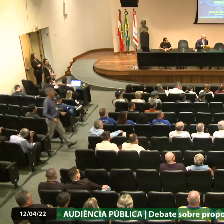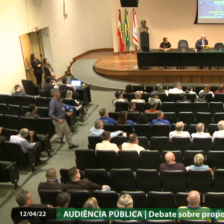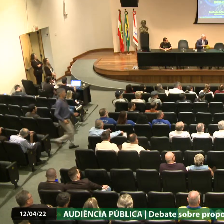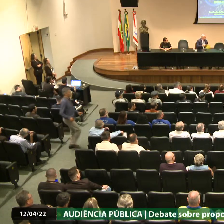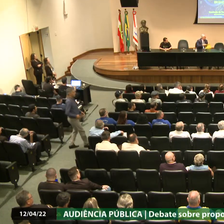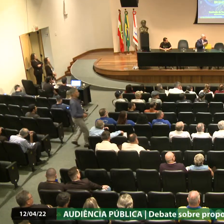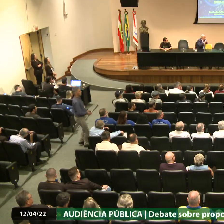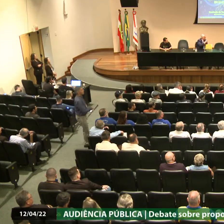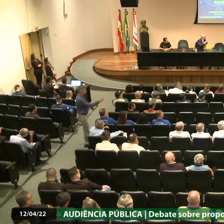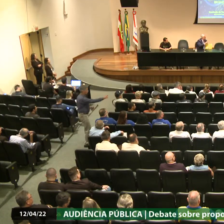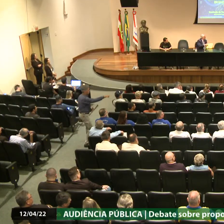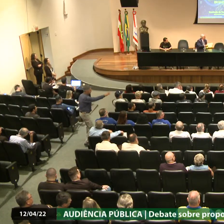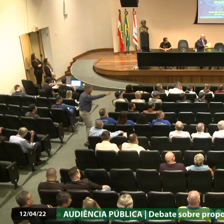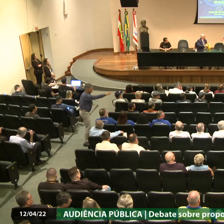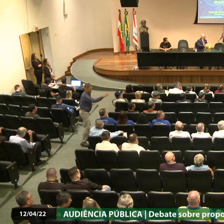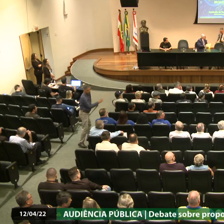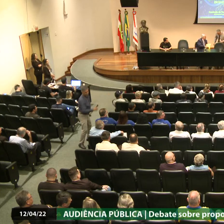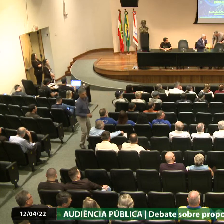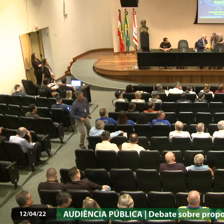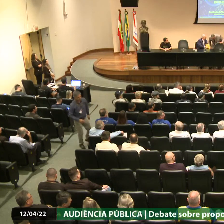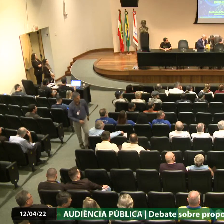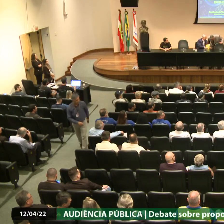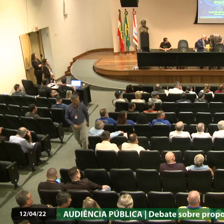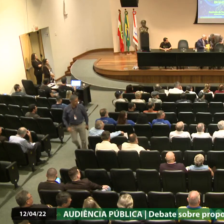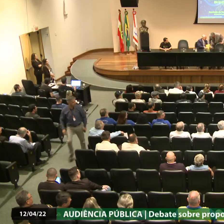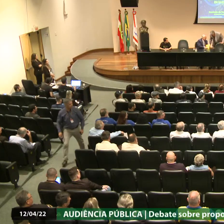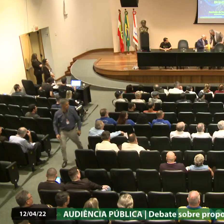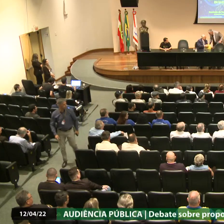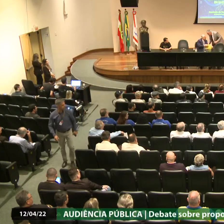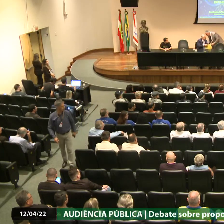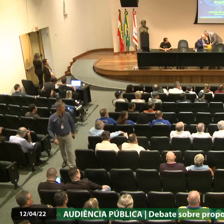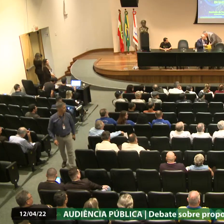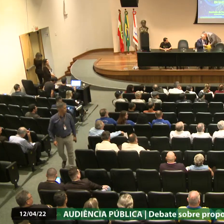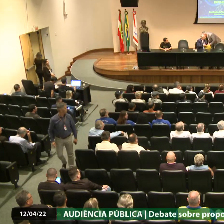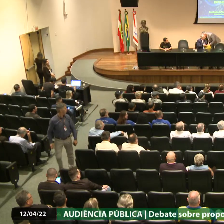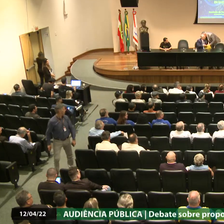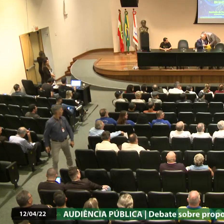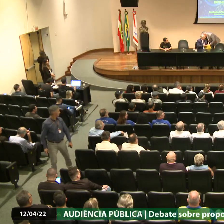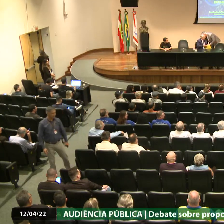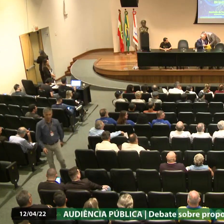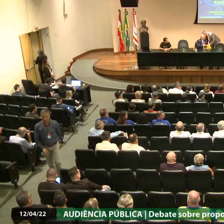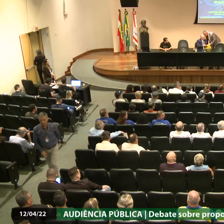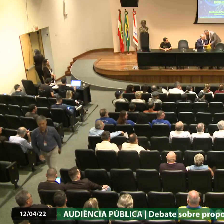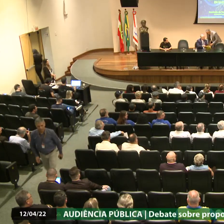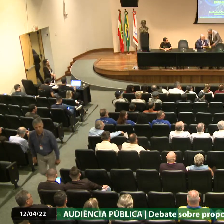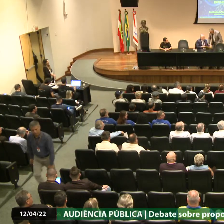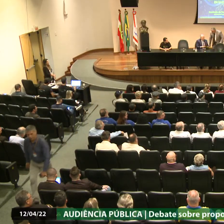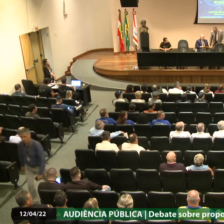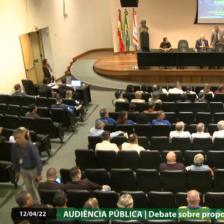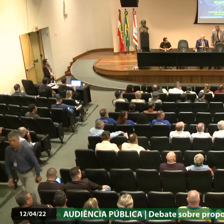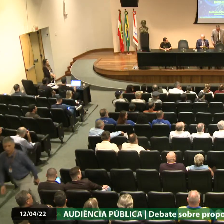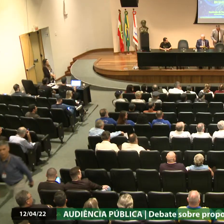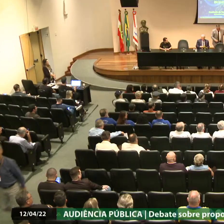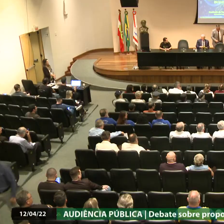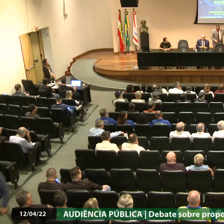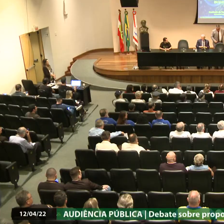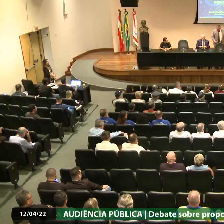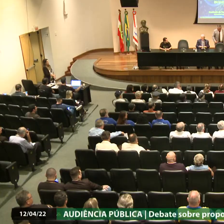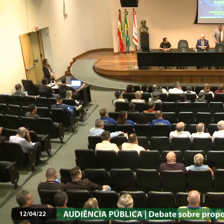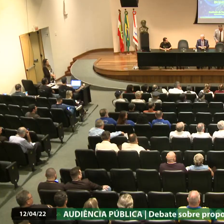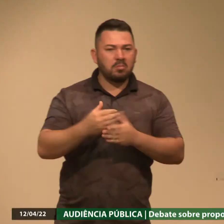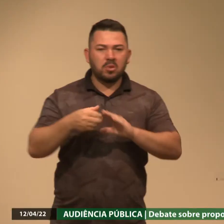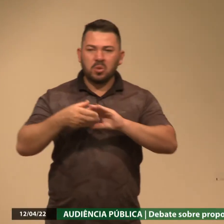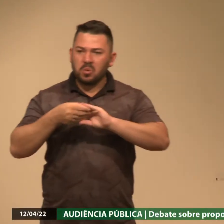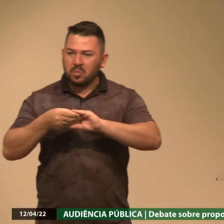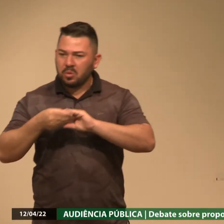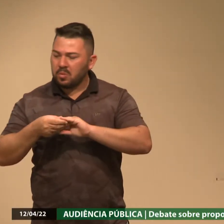Olá senhoras e senhores muito boa noite Sargento Lima parabéns pela iniciativa saldo